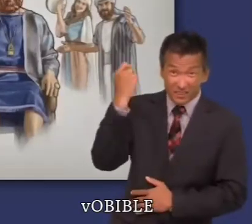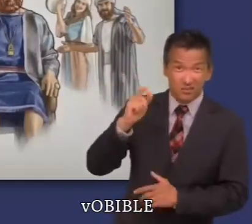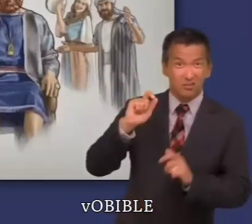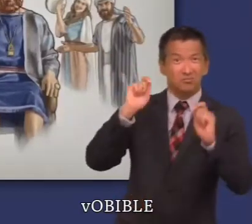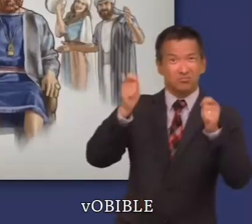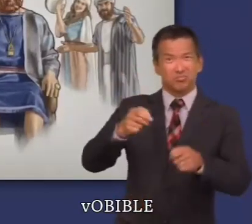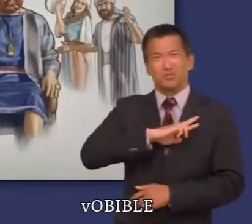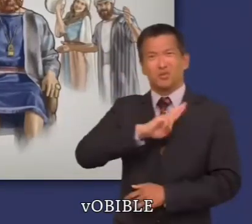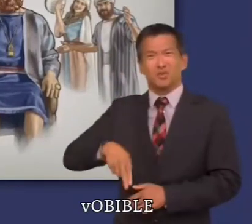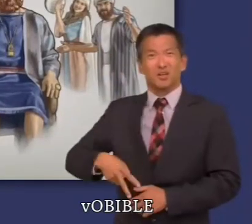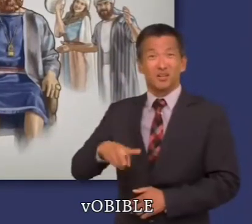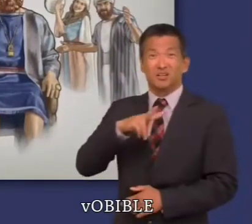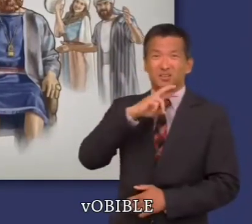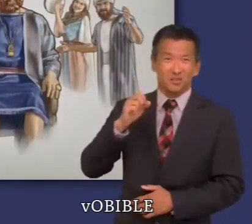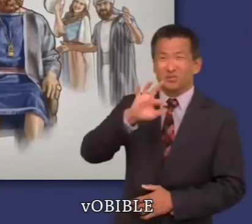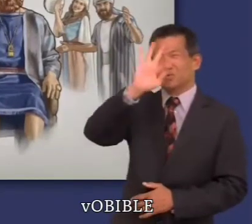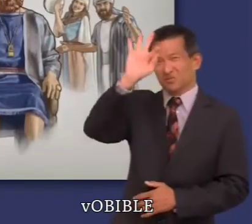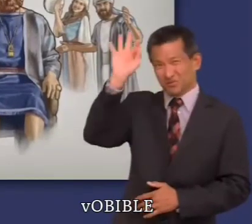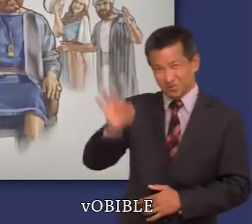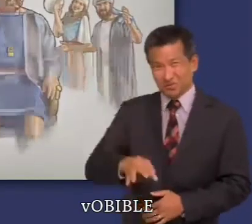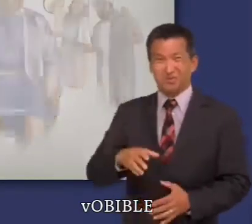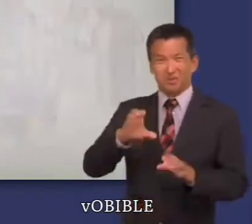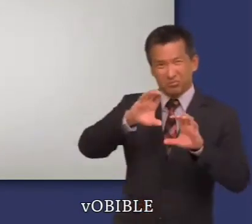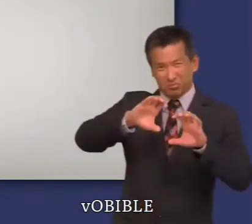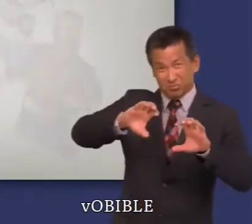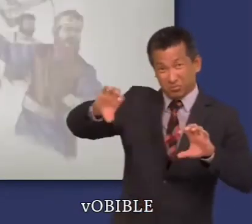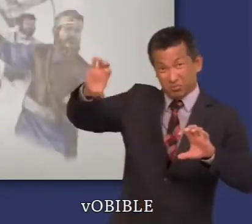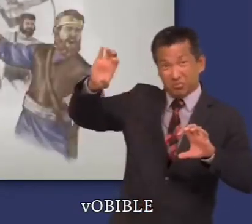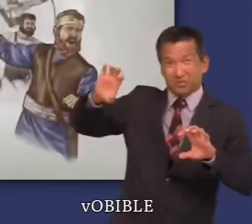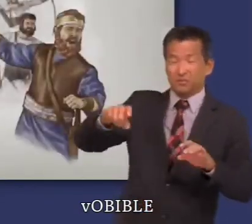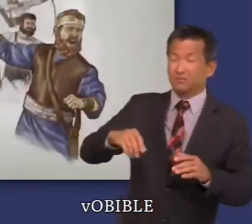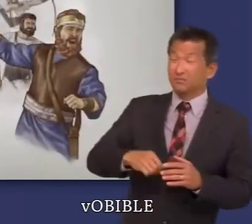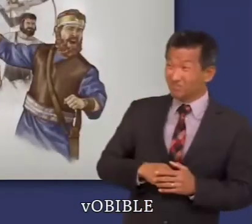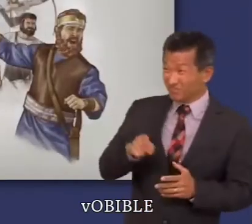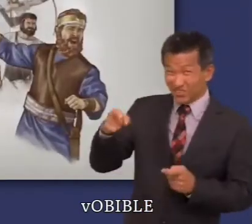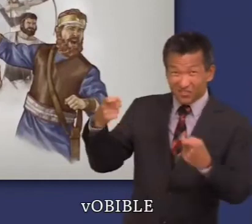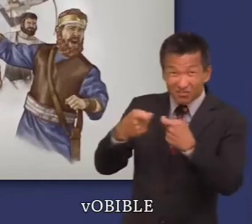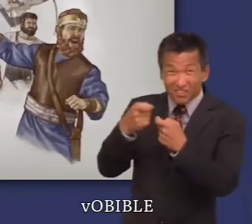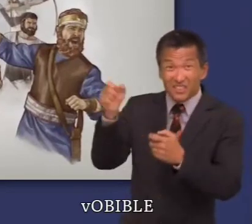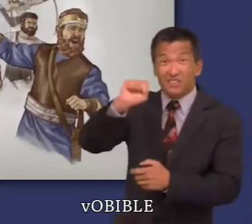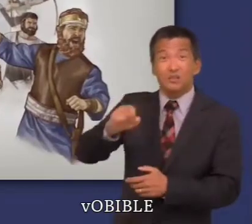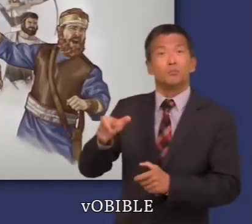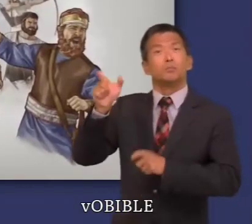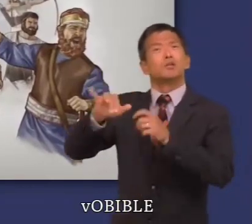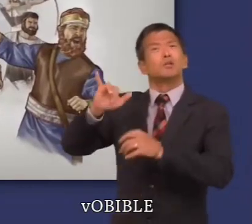sur Juda, et les chapitres 5 à 24, la période où il est roi sur tout Israël.